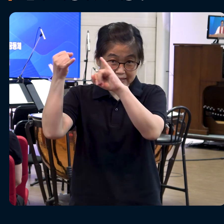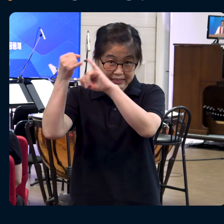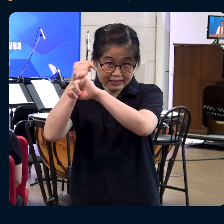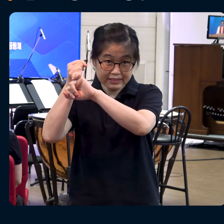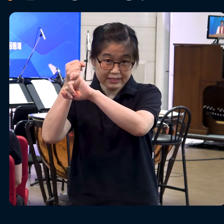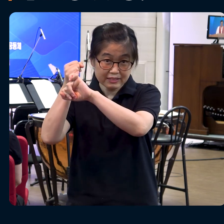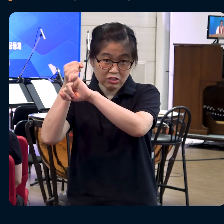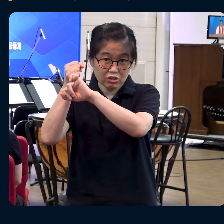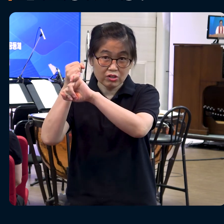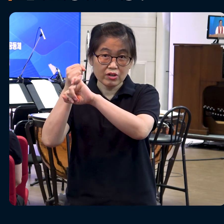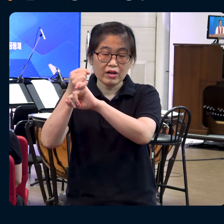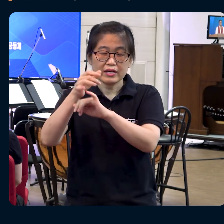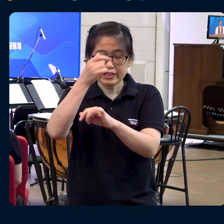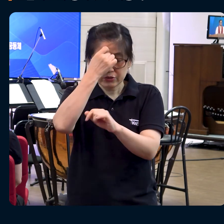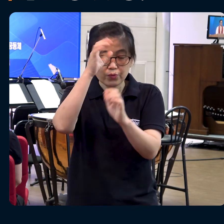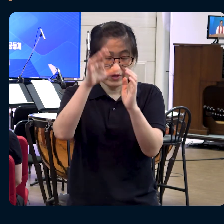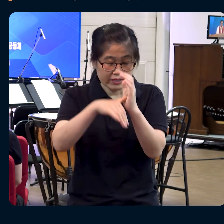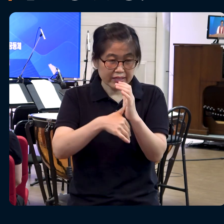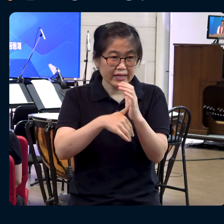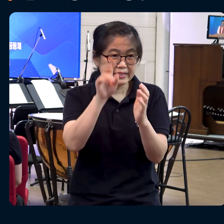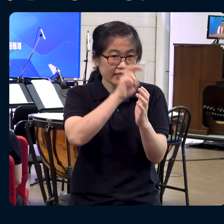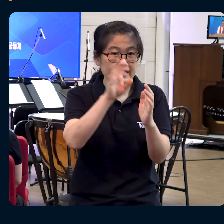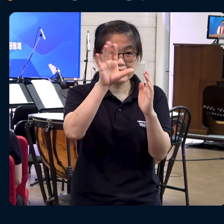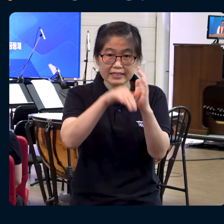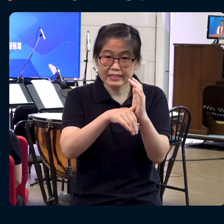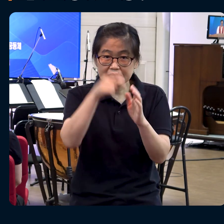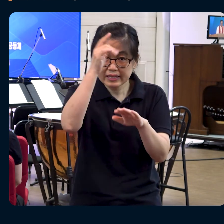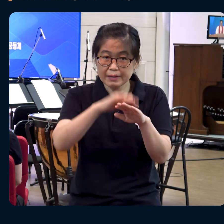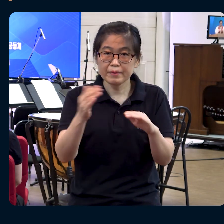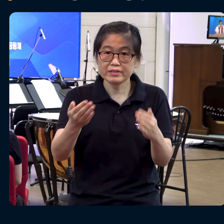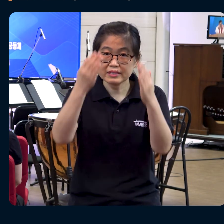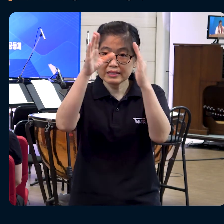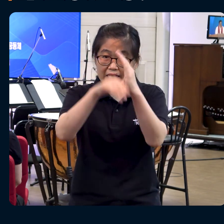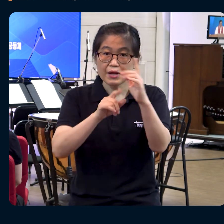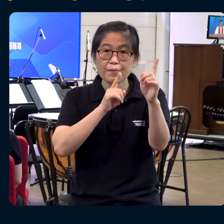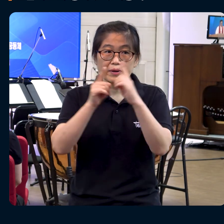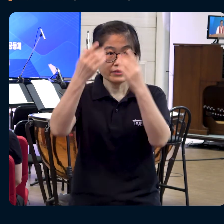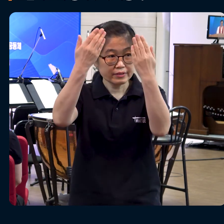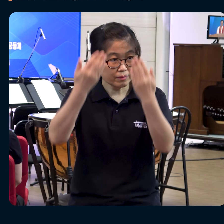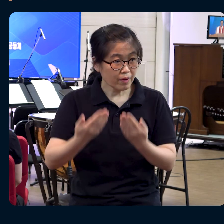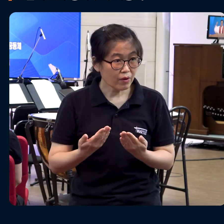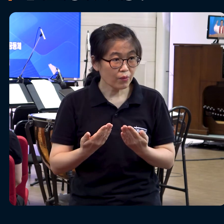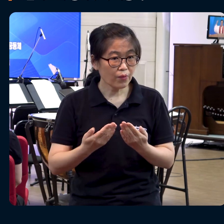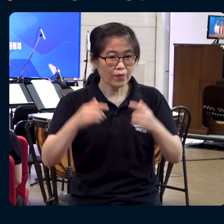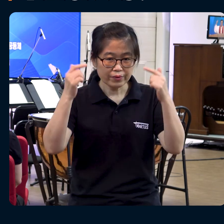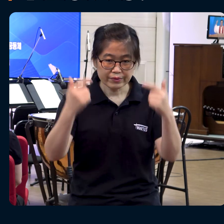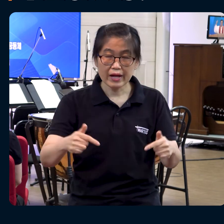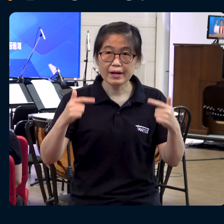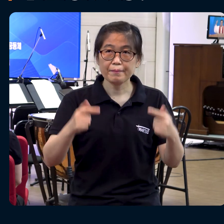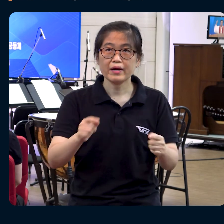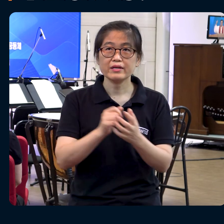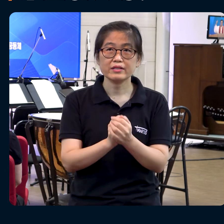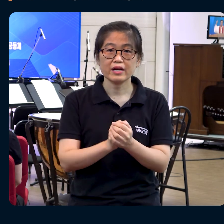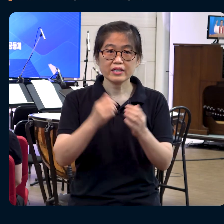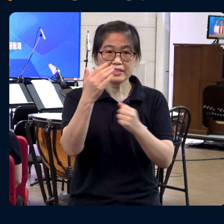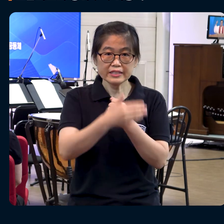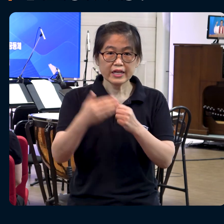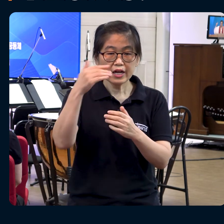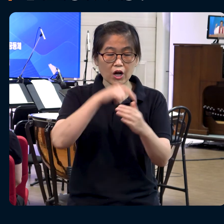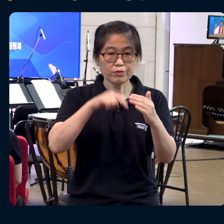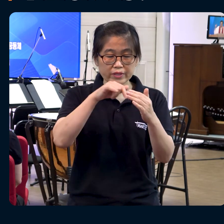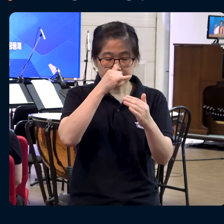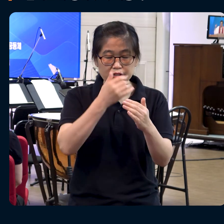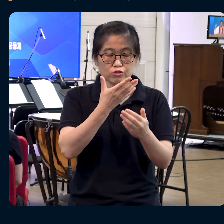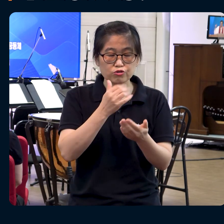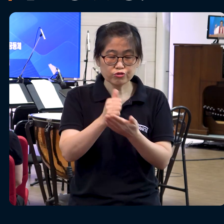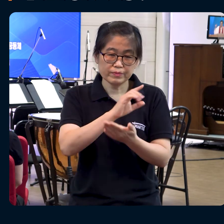언약 갱신 예배 때마다, 기도할 때마다, 찬양을 드릴 때마다, 말씀을 받으면서